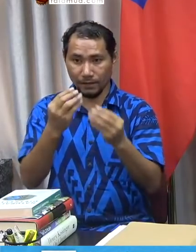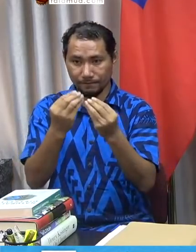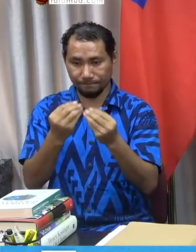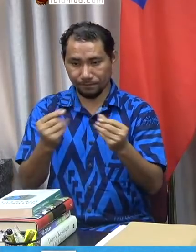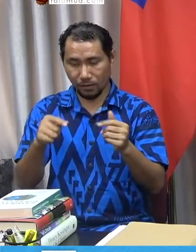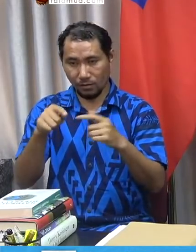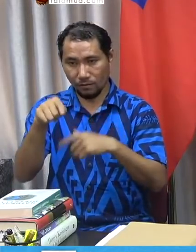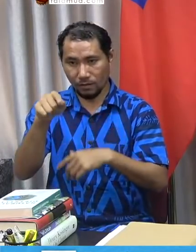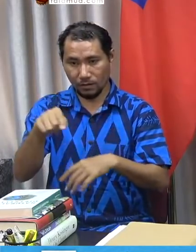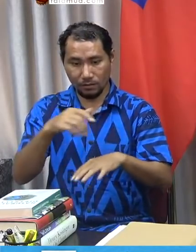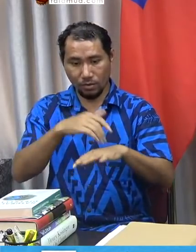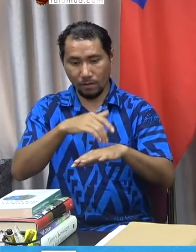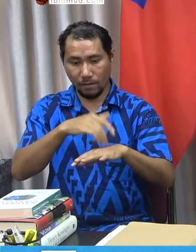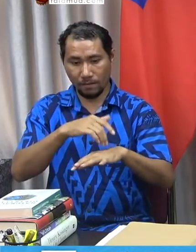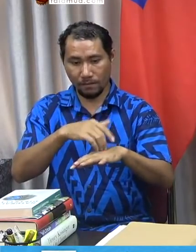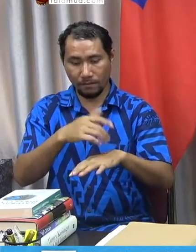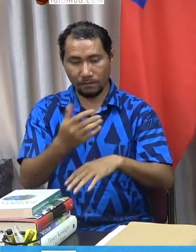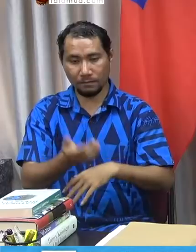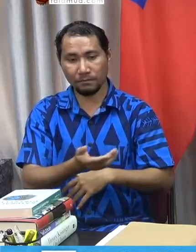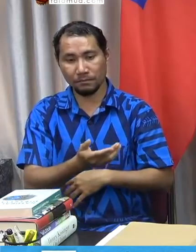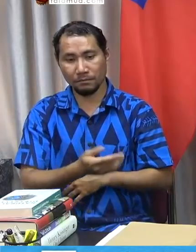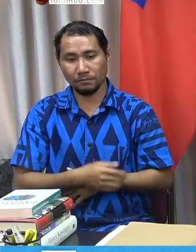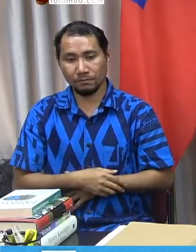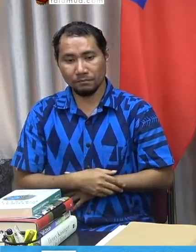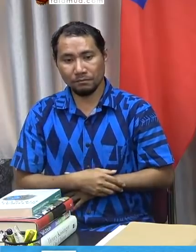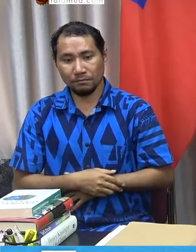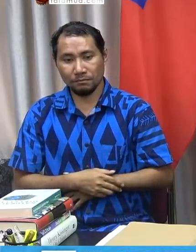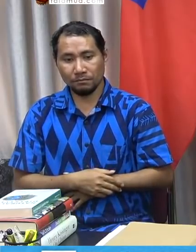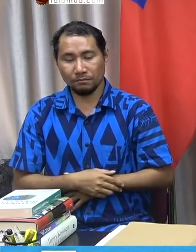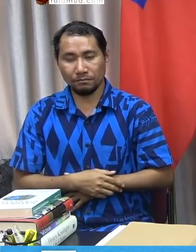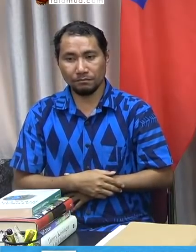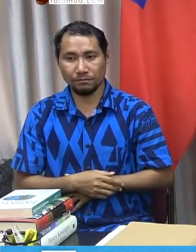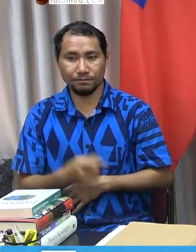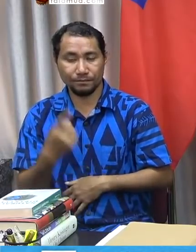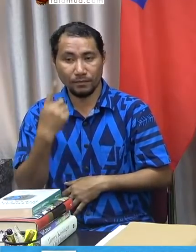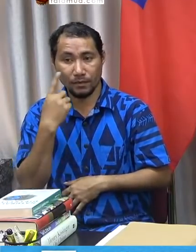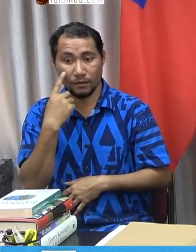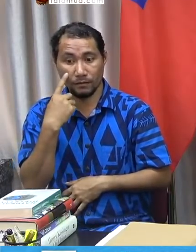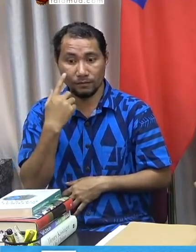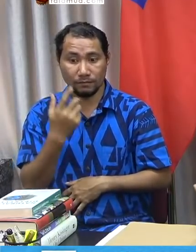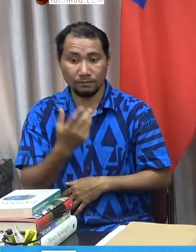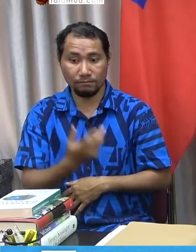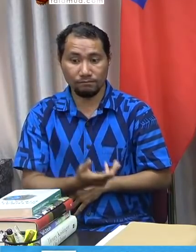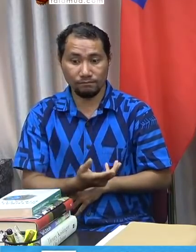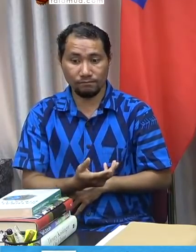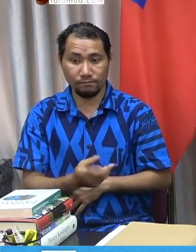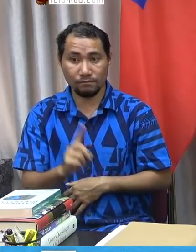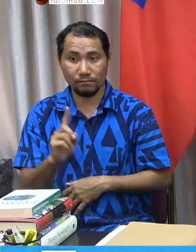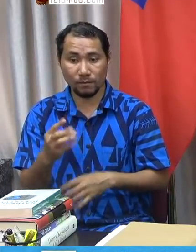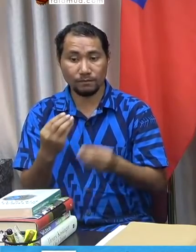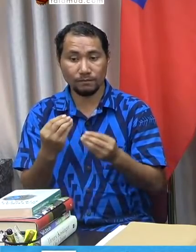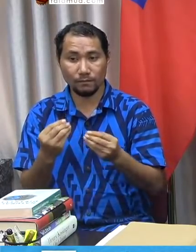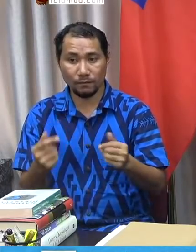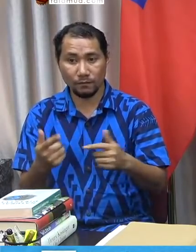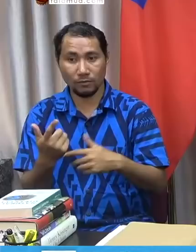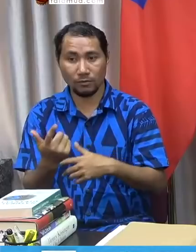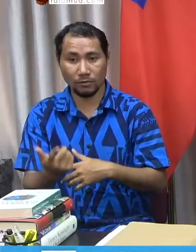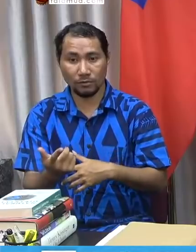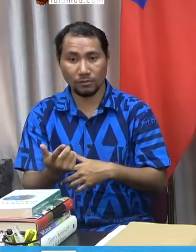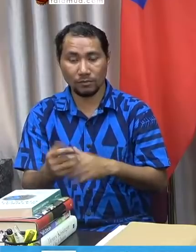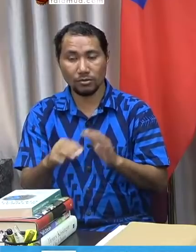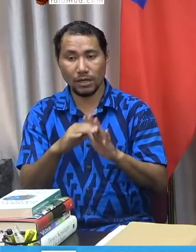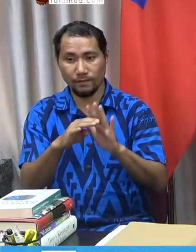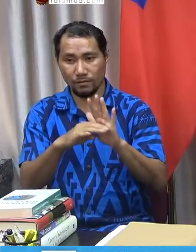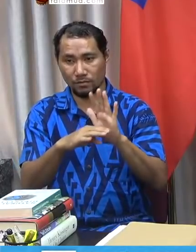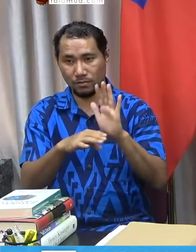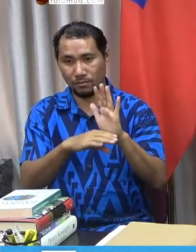lea. I se vainga foi lea au au te tele o le fofo aia o le fofo whaalitu la